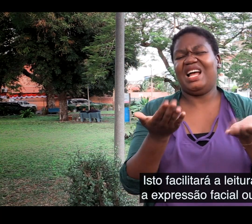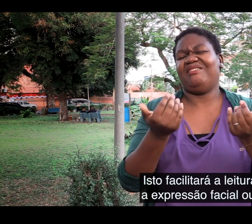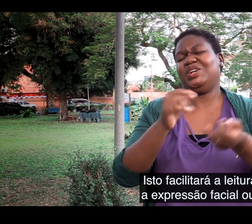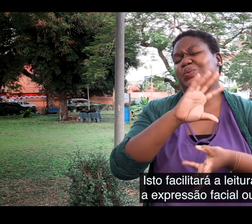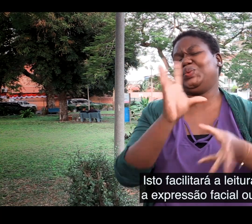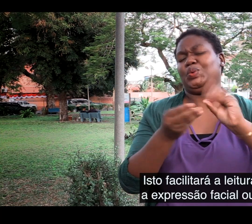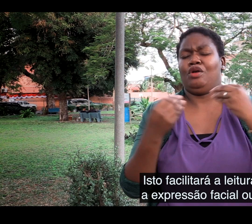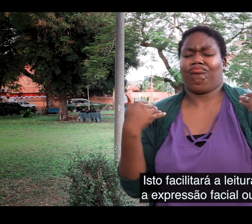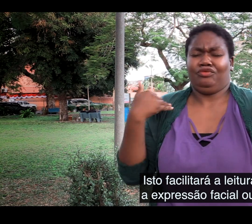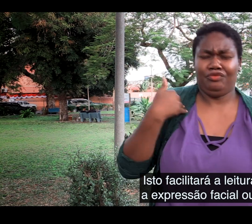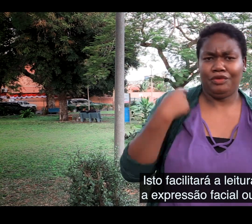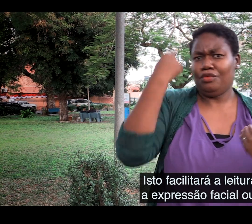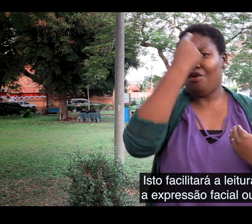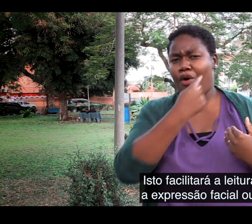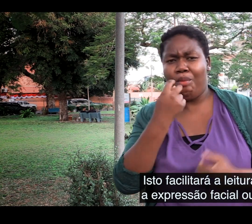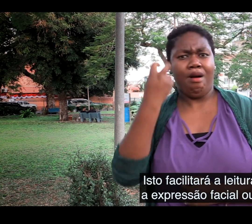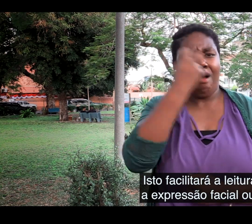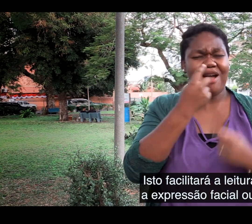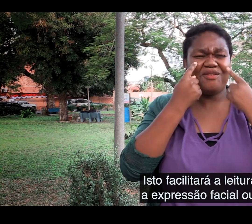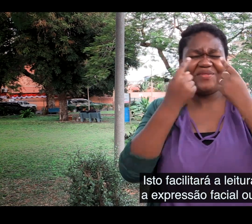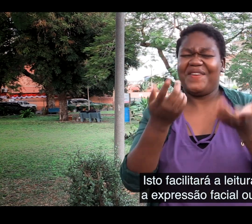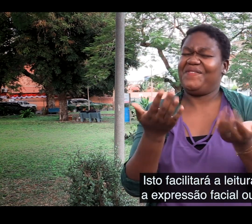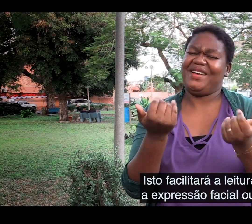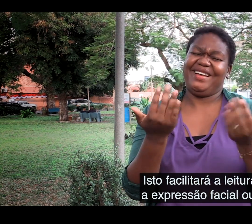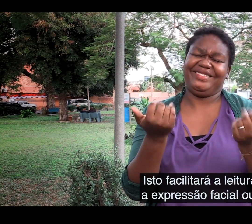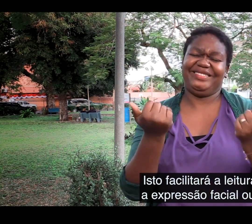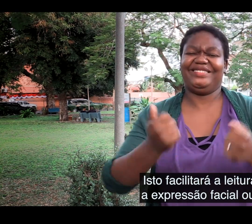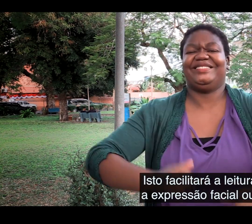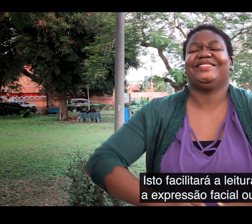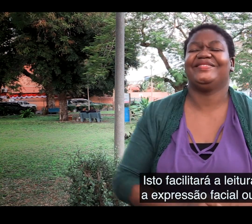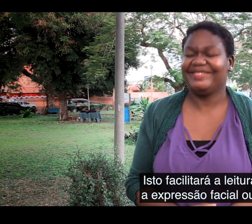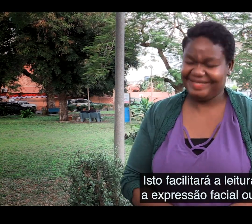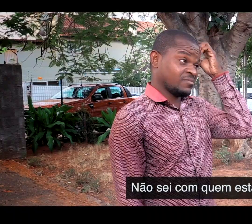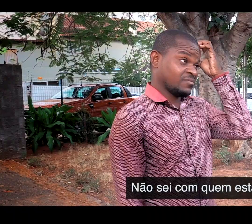Isto facilitará a leitura de toda a expressão facial ou corporal.